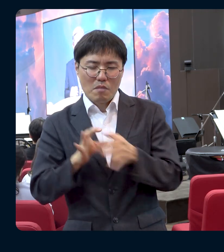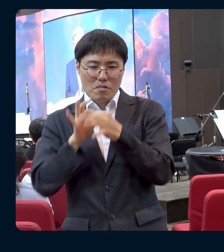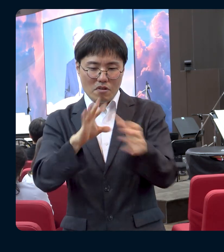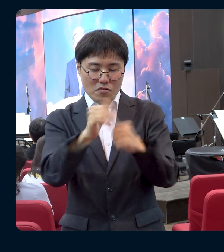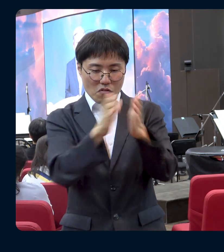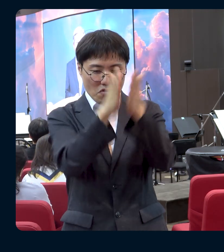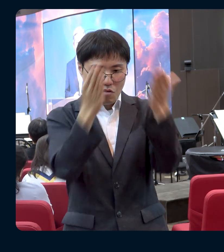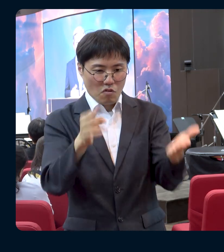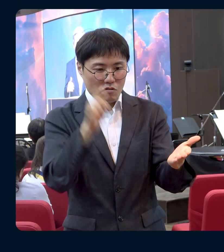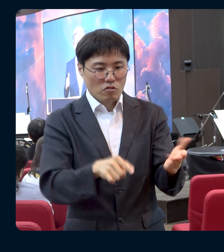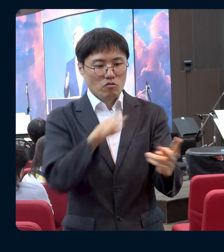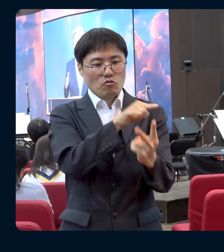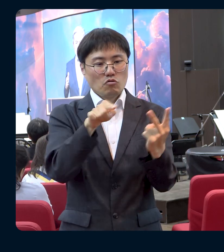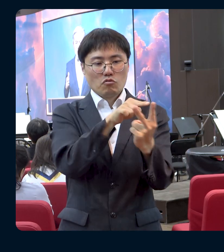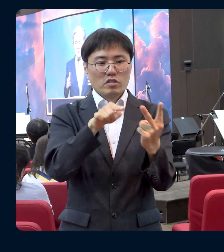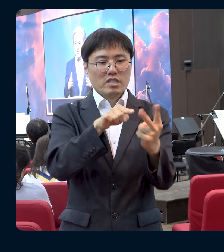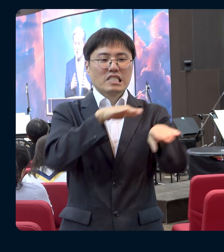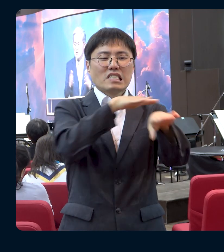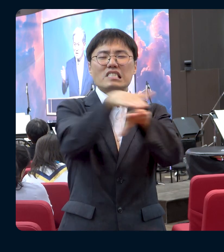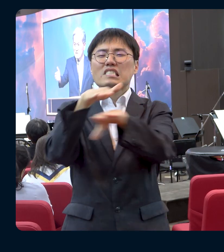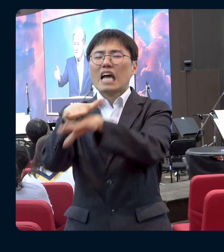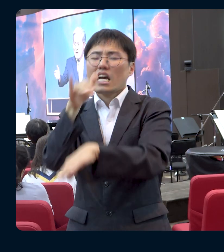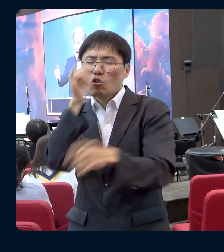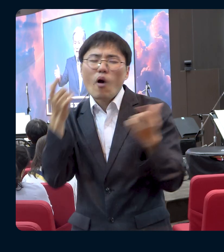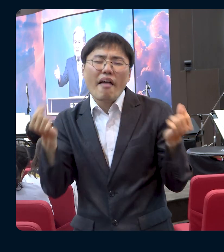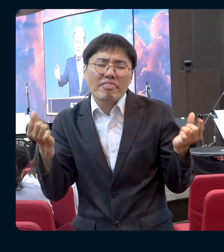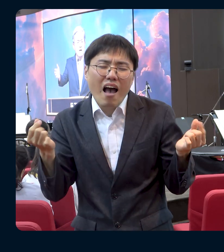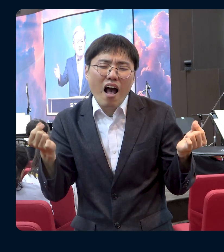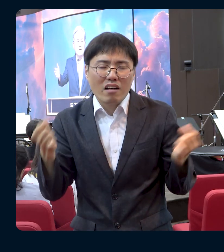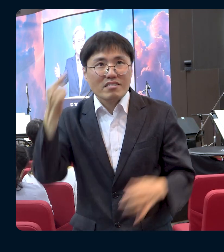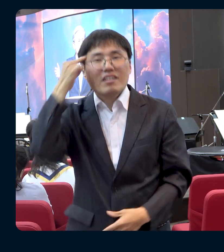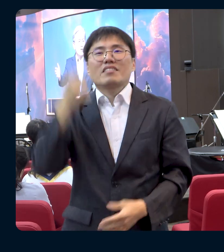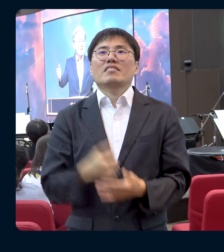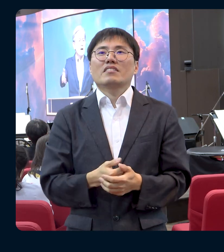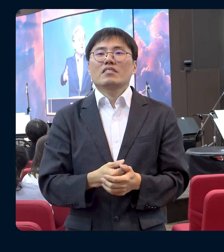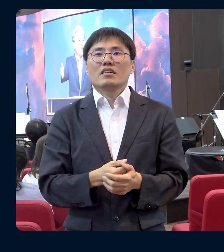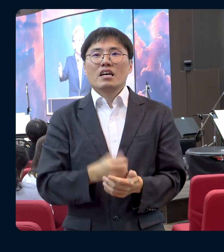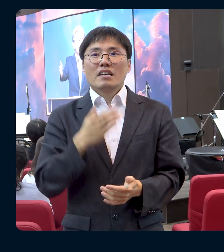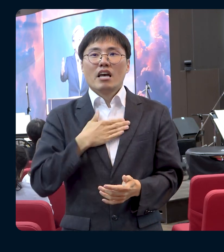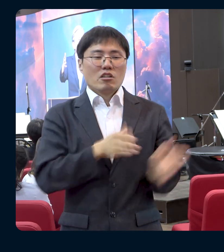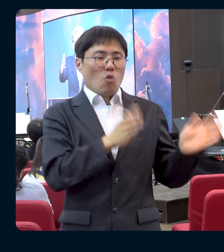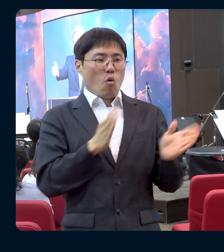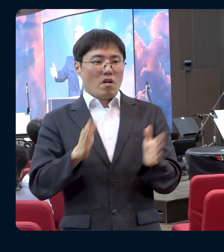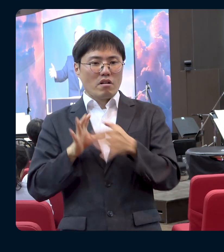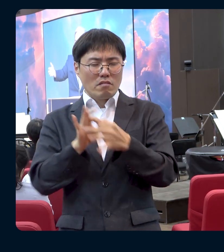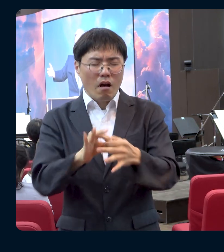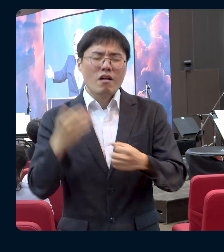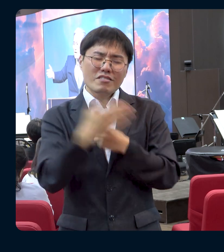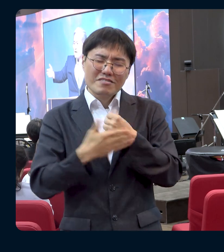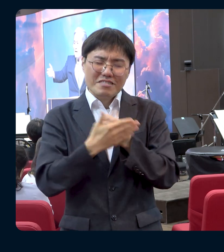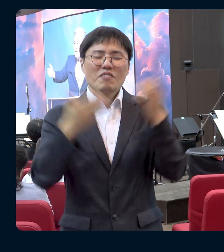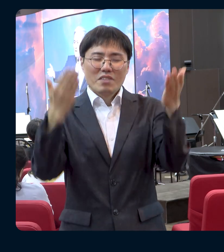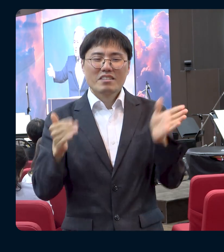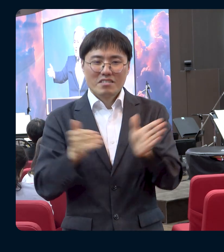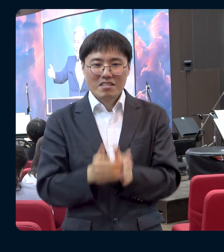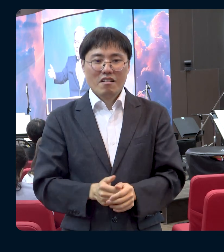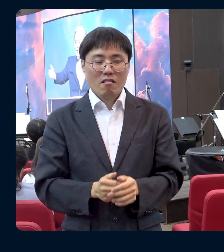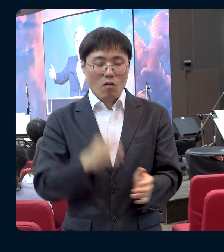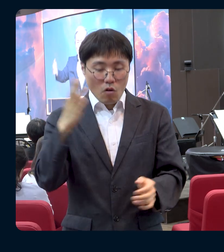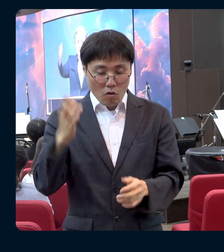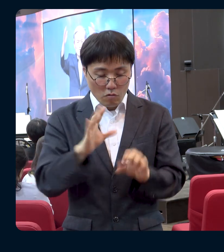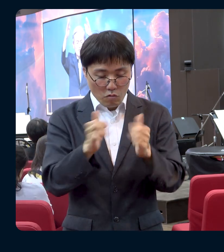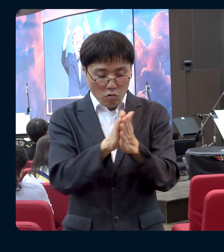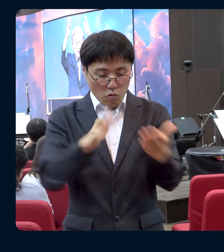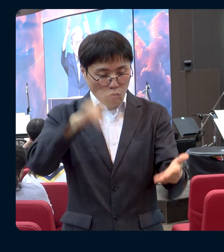성경을 갖다가 두 가지 경향이라는 것을 정리를 했는데, 제가 정리하면서 제가 은혜를 받았어요.